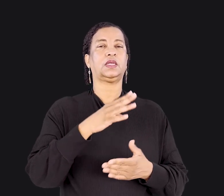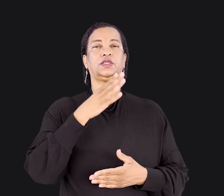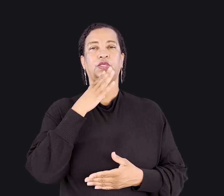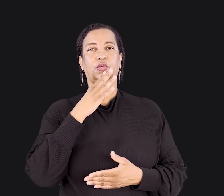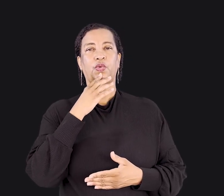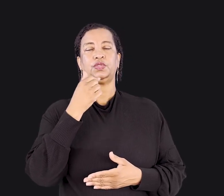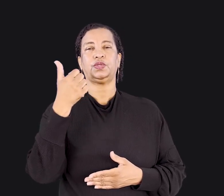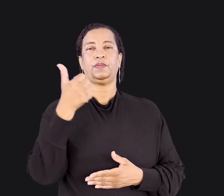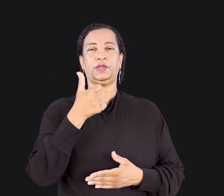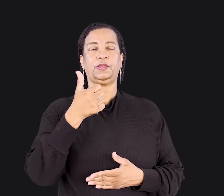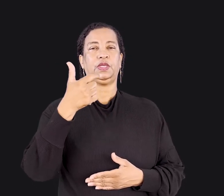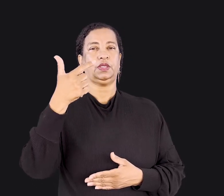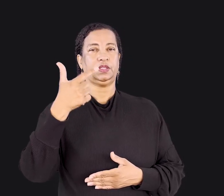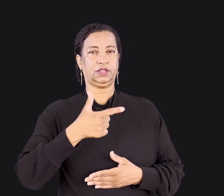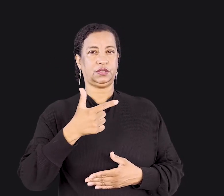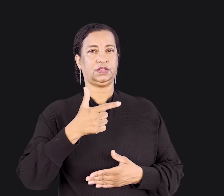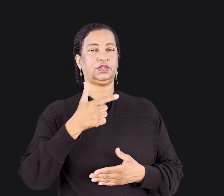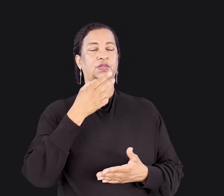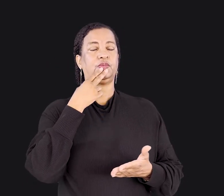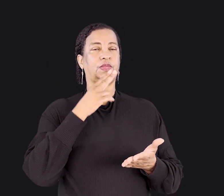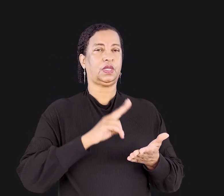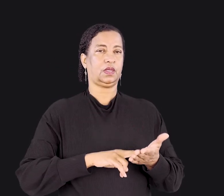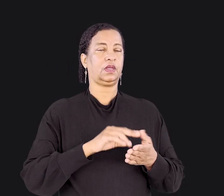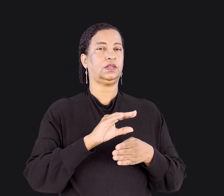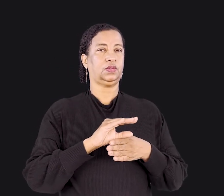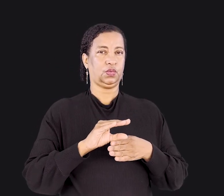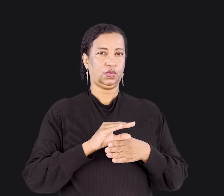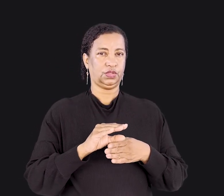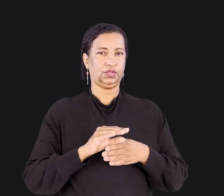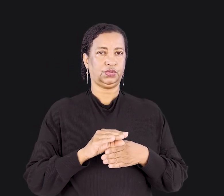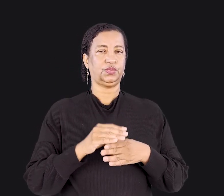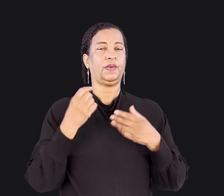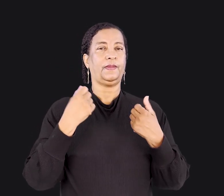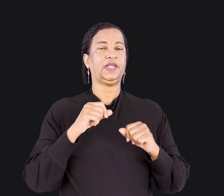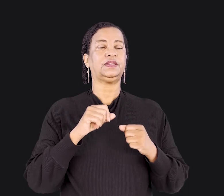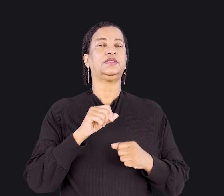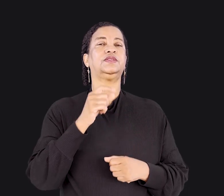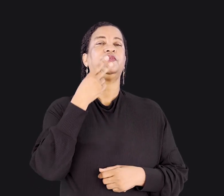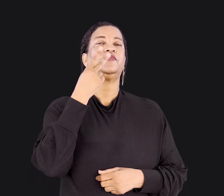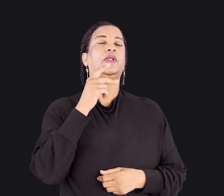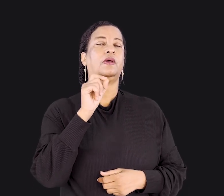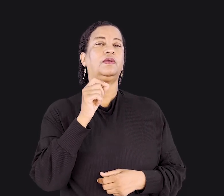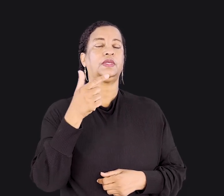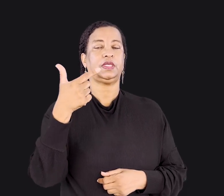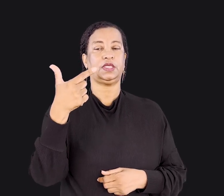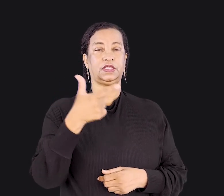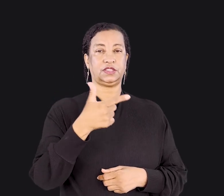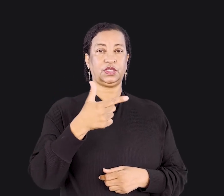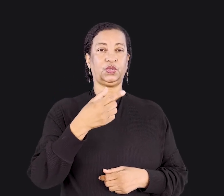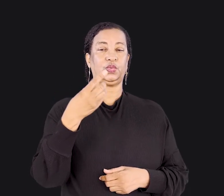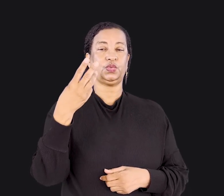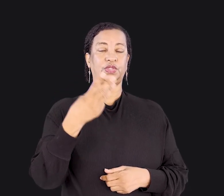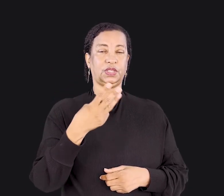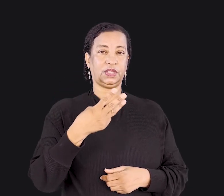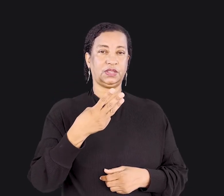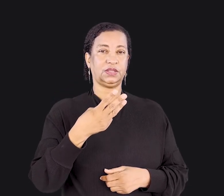conhecemos por primeira e segunda cartas aos Coríntios deveriam se chamar de segunda e terceira cartas de Paulo